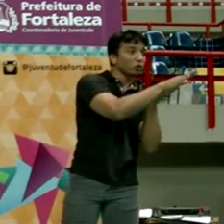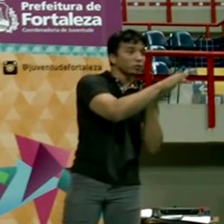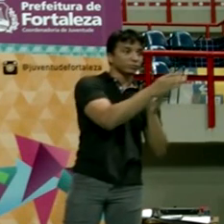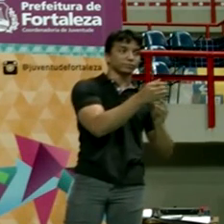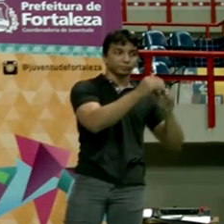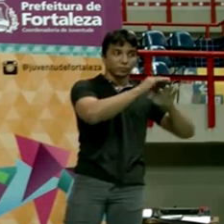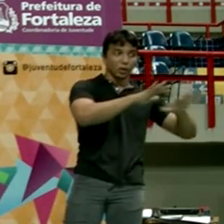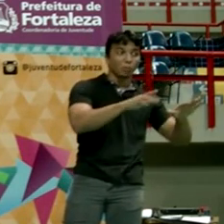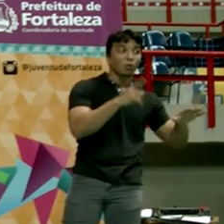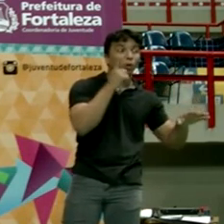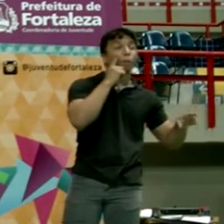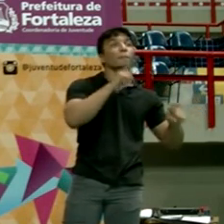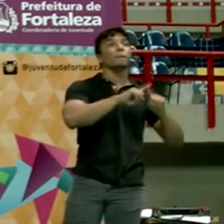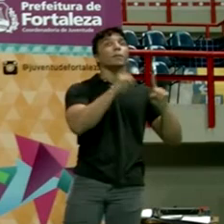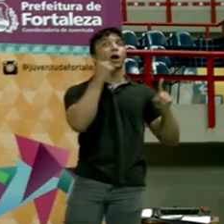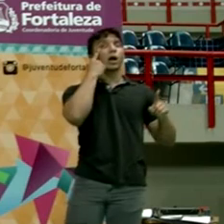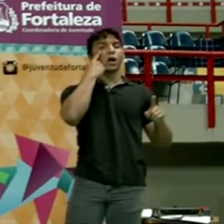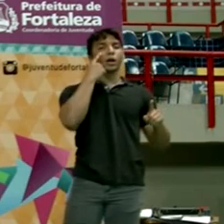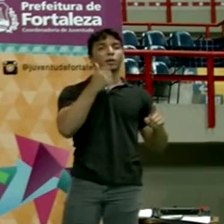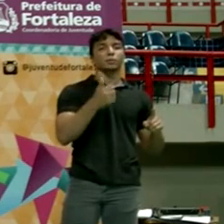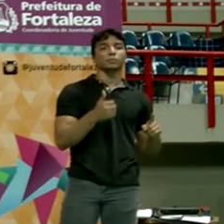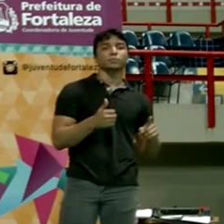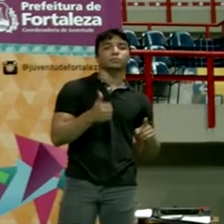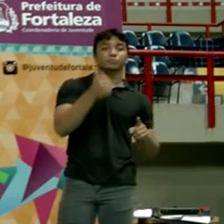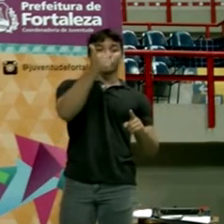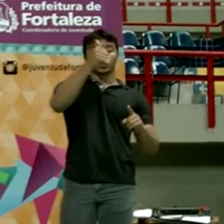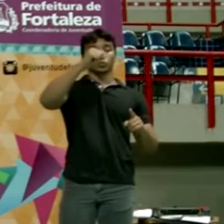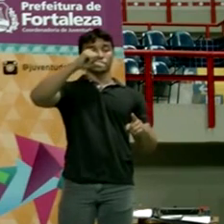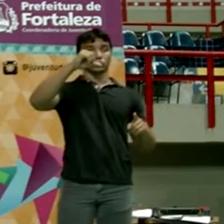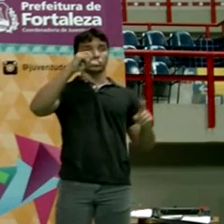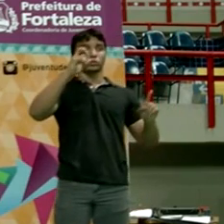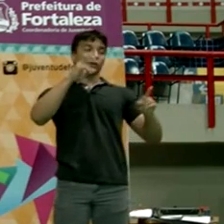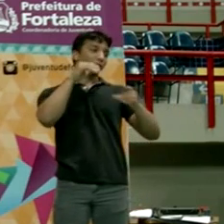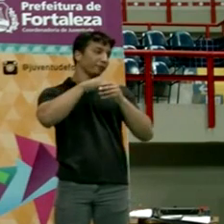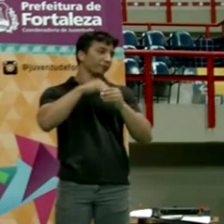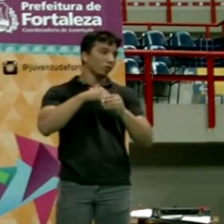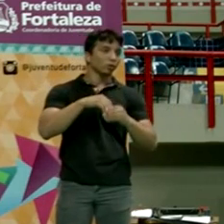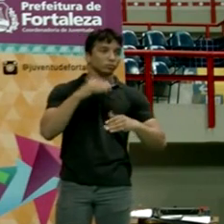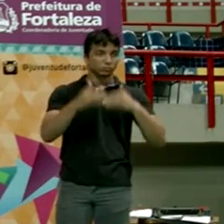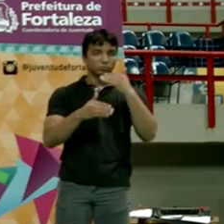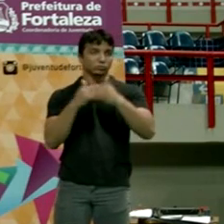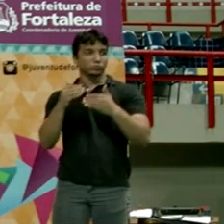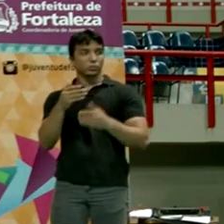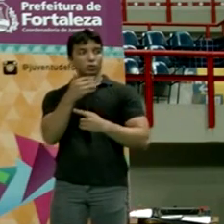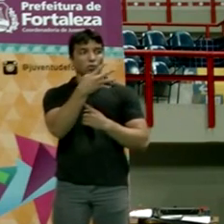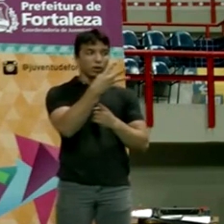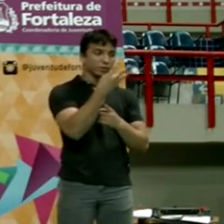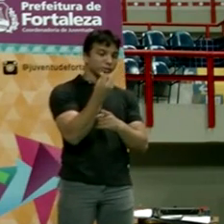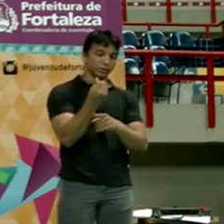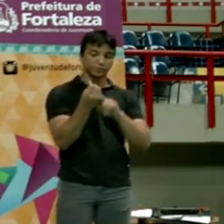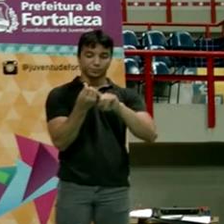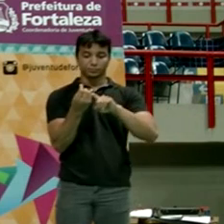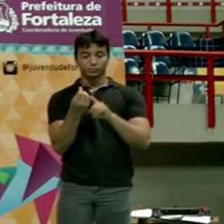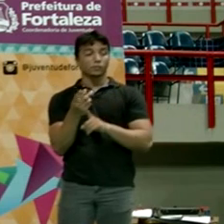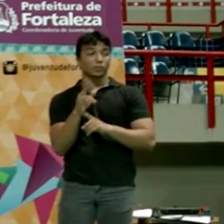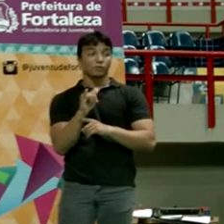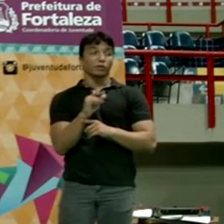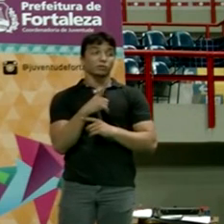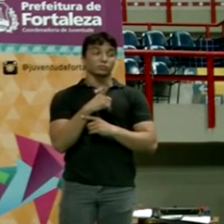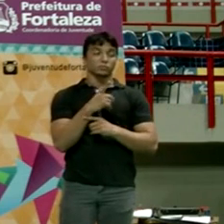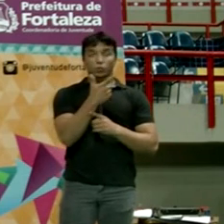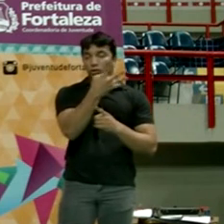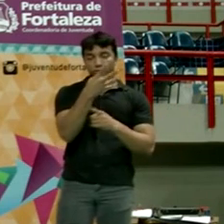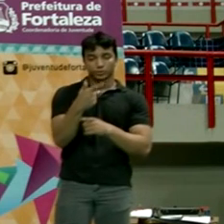militares, né? Na eleição de 46,